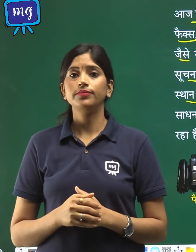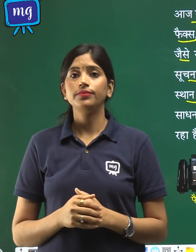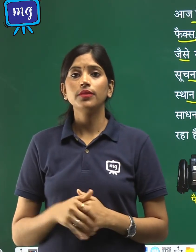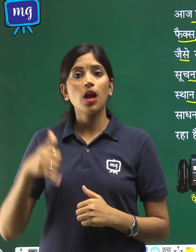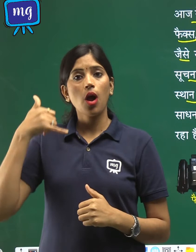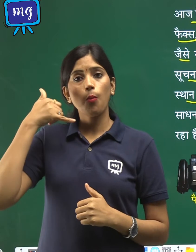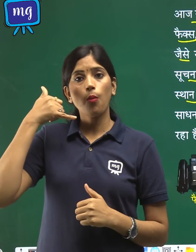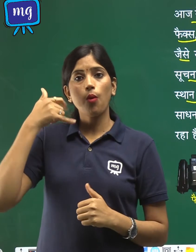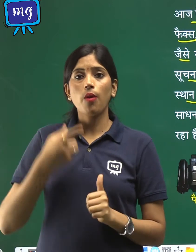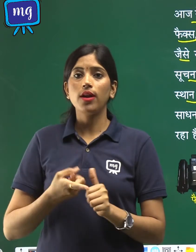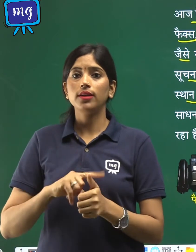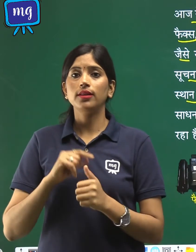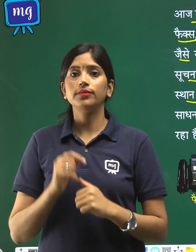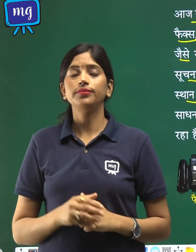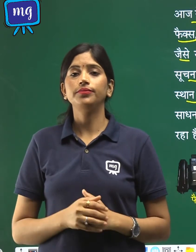मोबाइल का